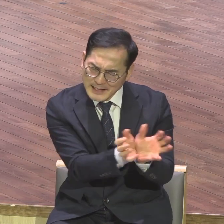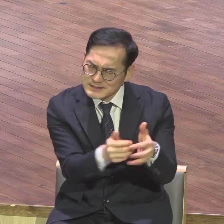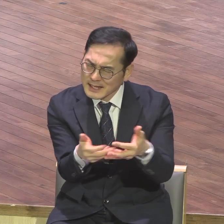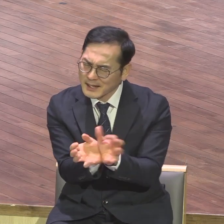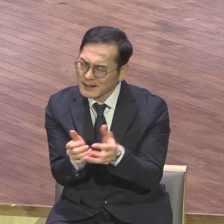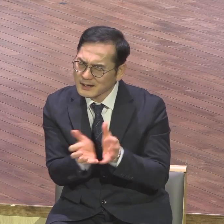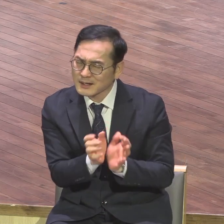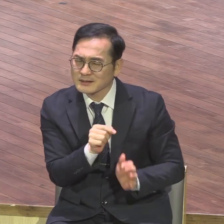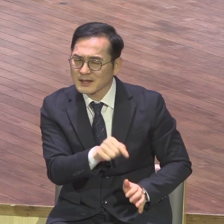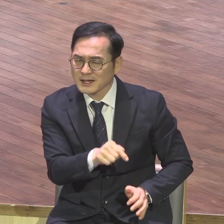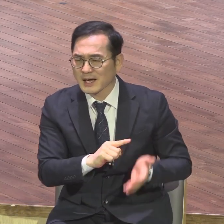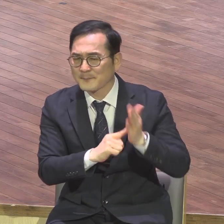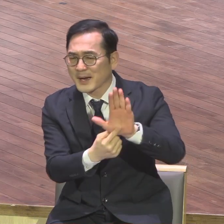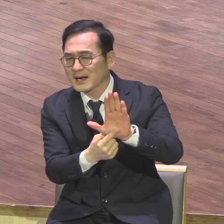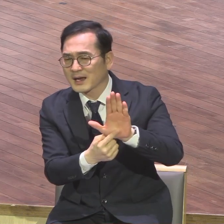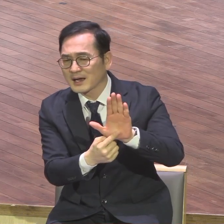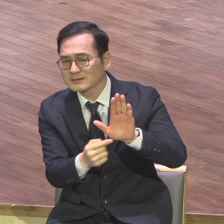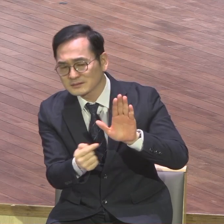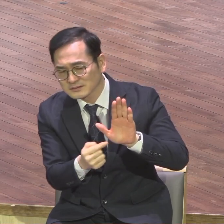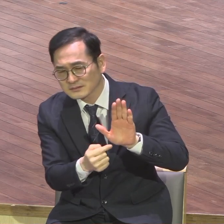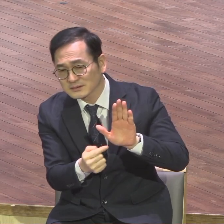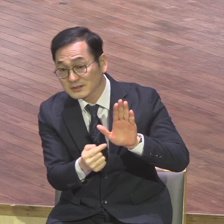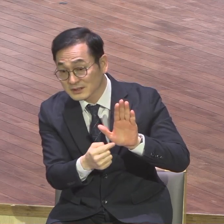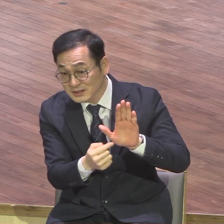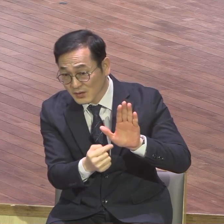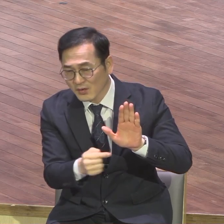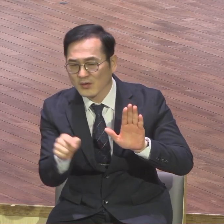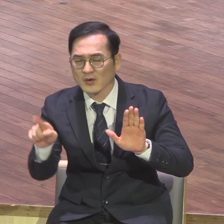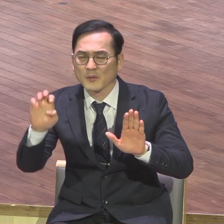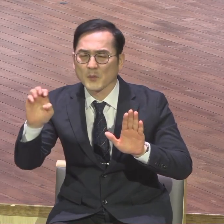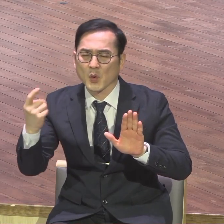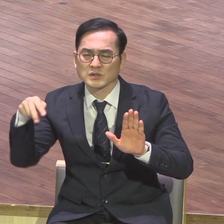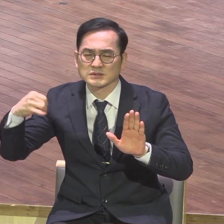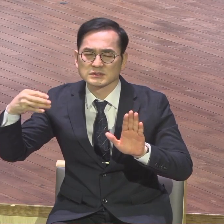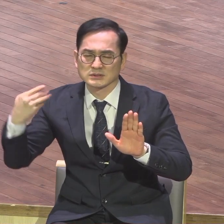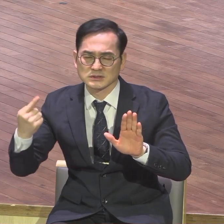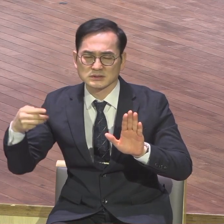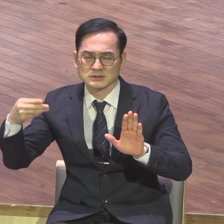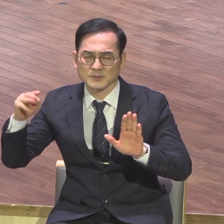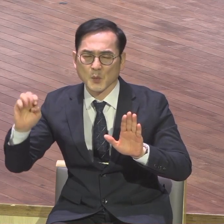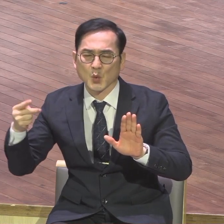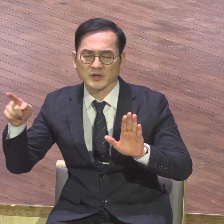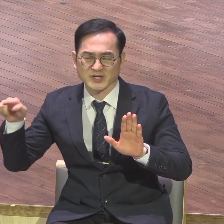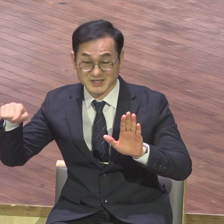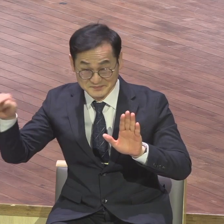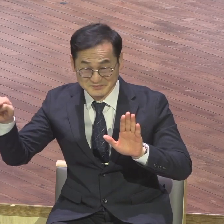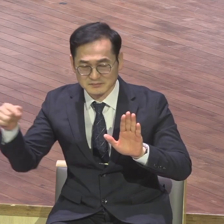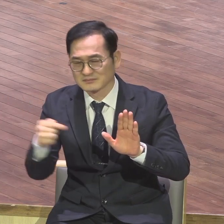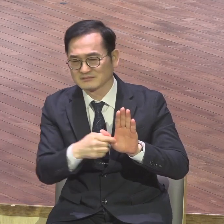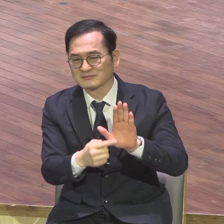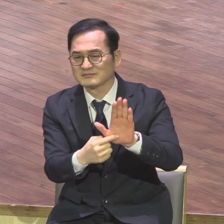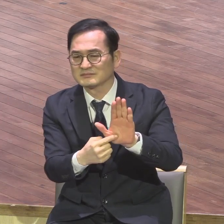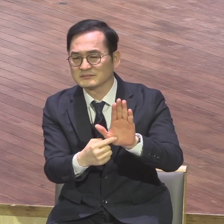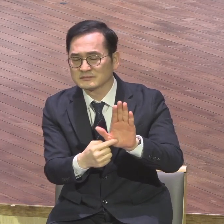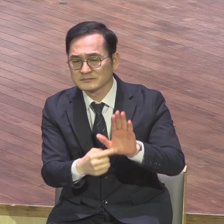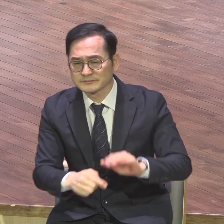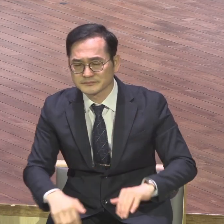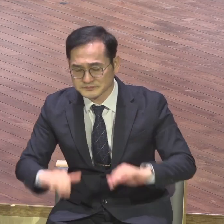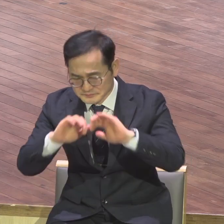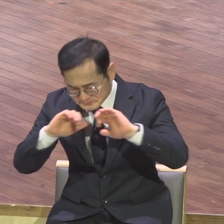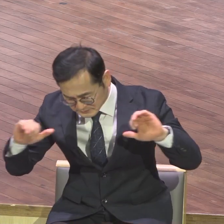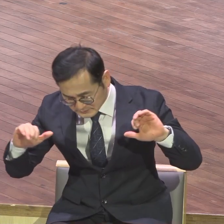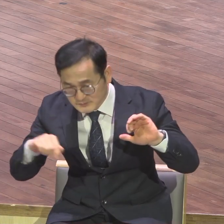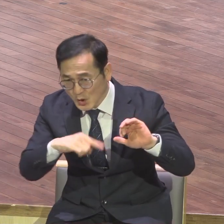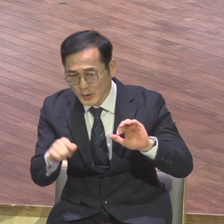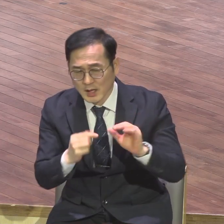모든 이 사상 세계관을 지금 말하고 있습니다. 대표적인 것이 뭐냐? 뉴 에이지 문화입니다.